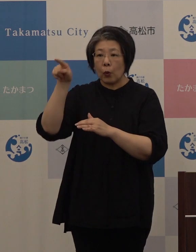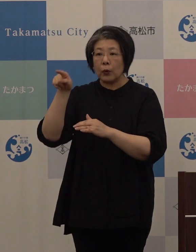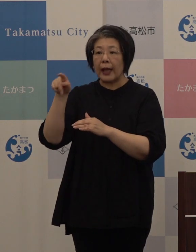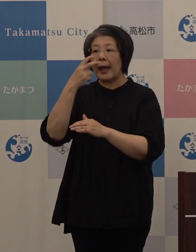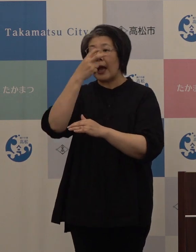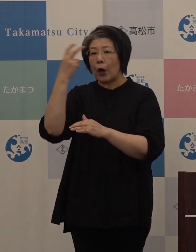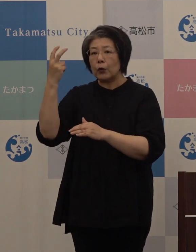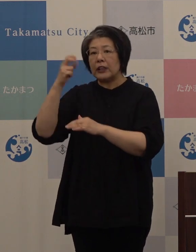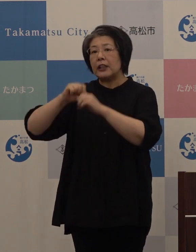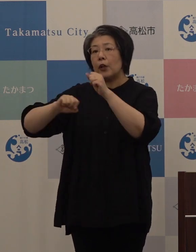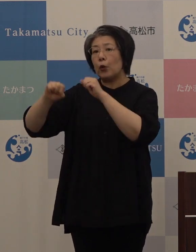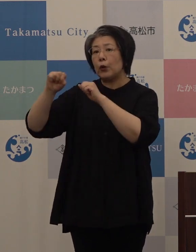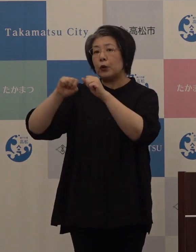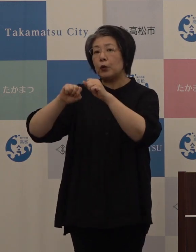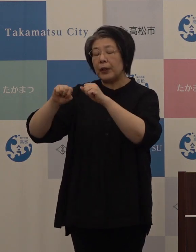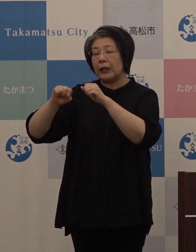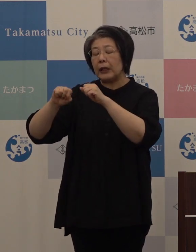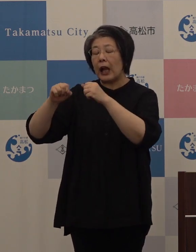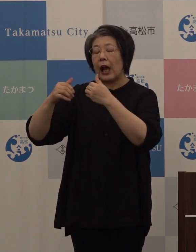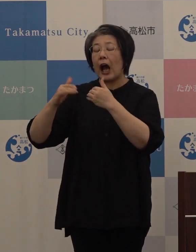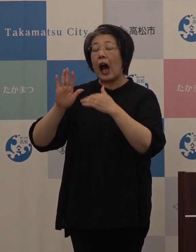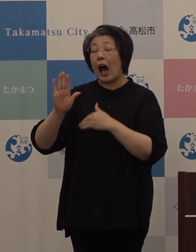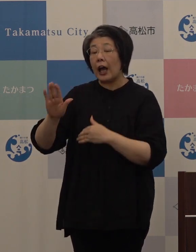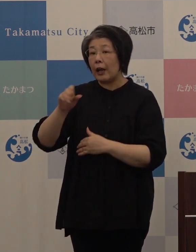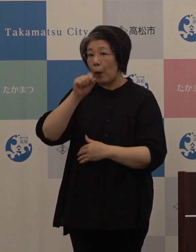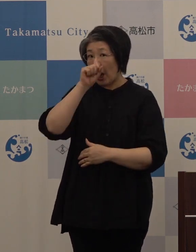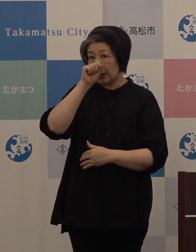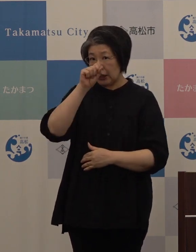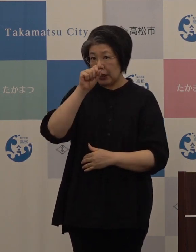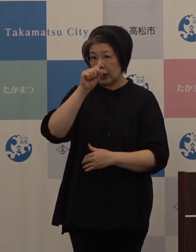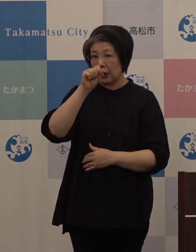いいなというようなその、うん、